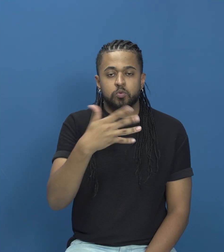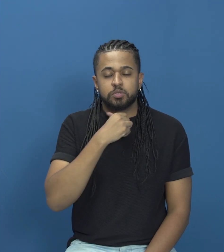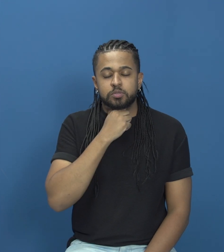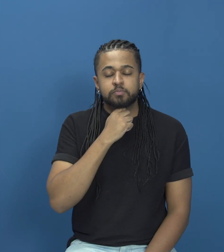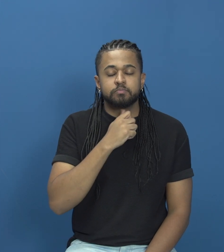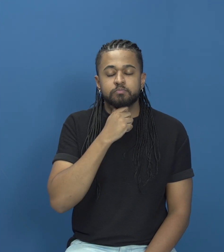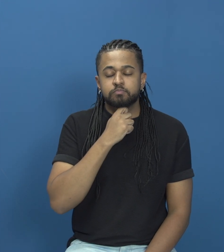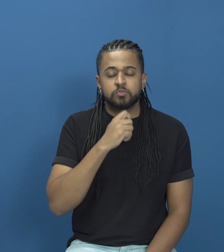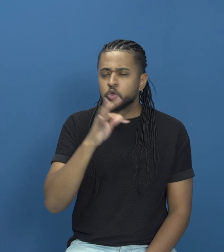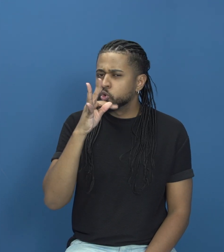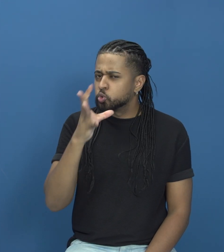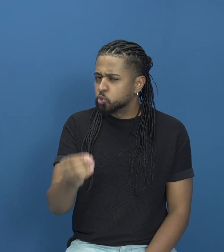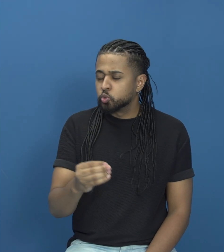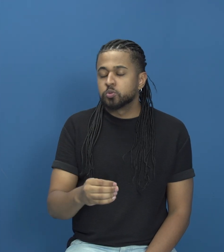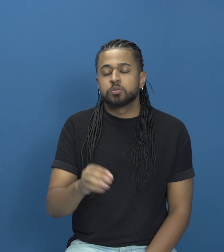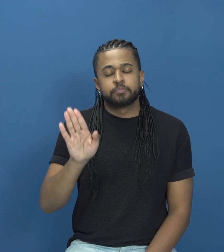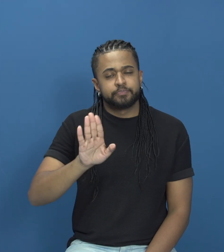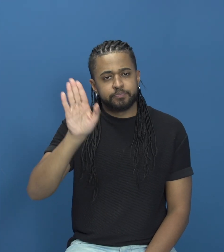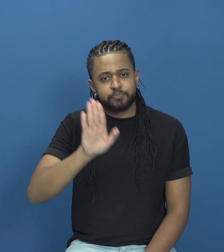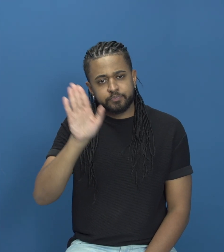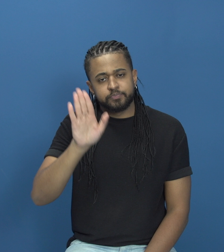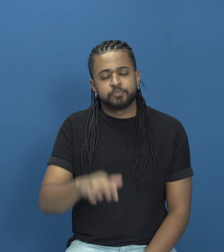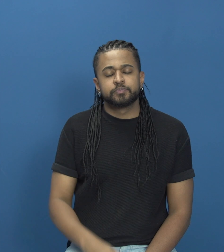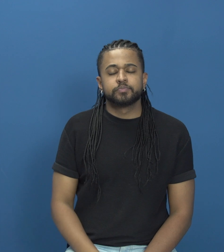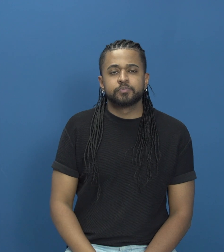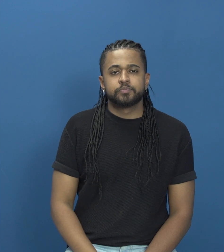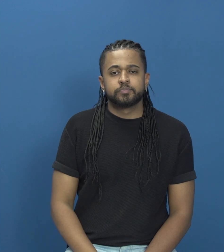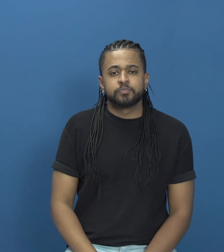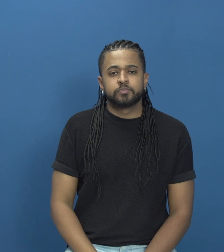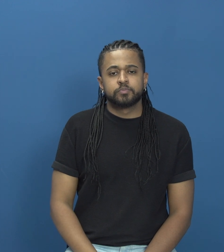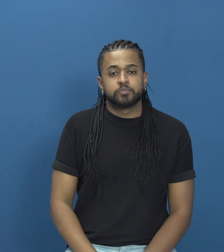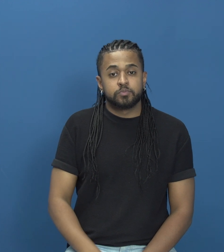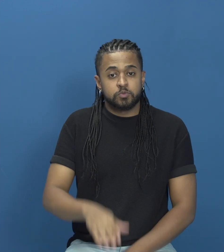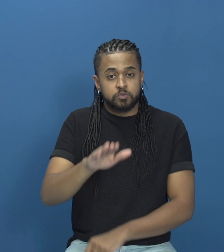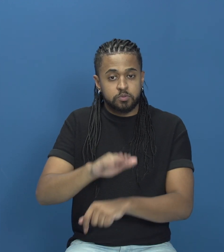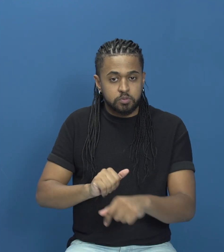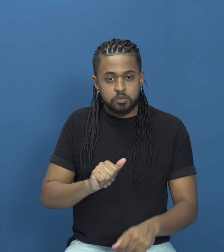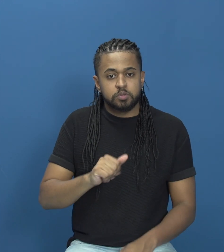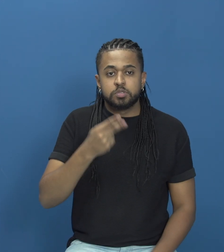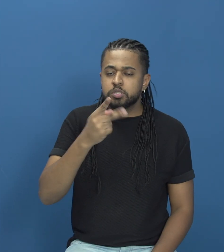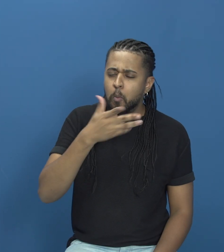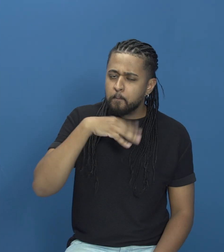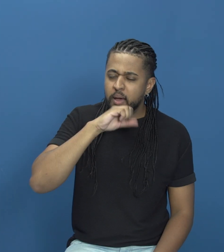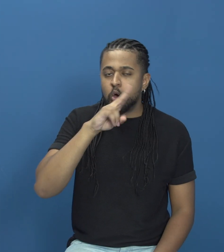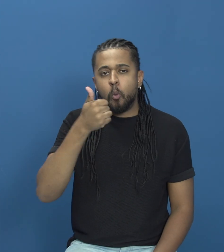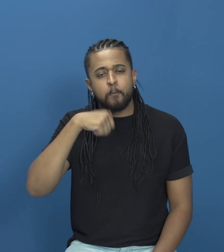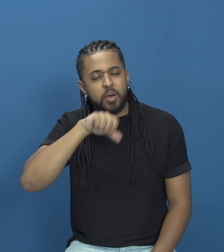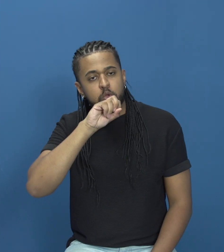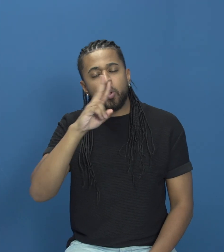9.14. Todas os candidatos às candidatas convocados ou seu pai, mãe